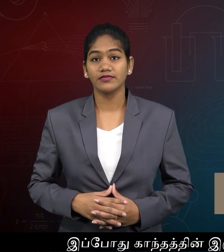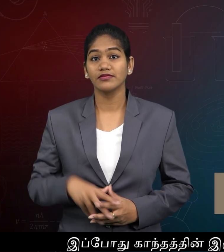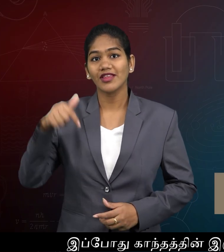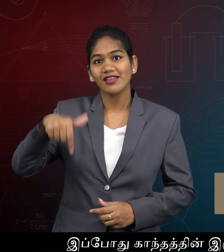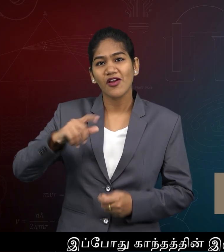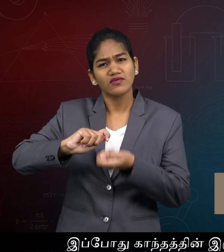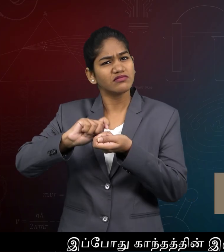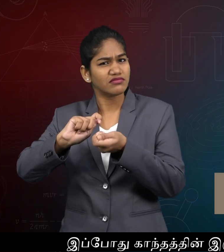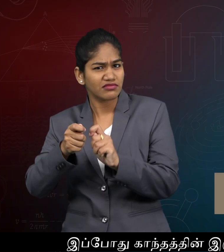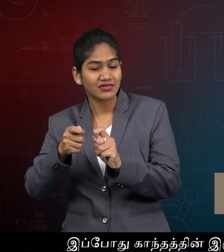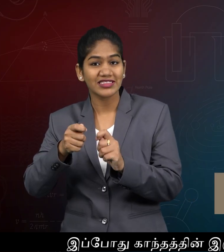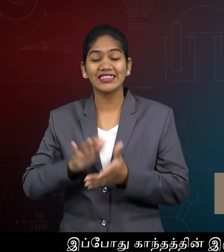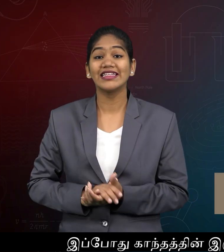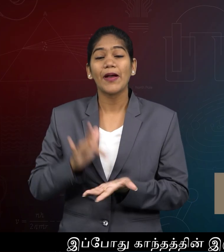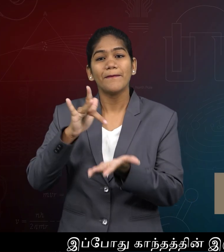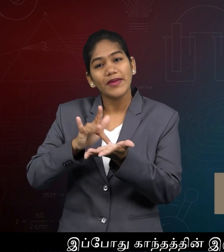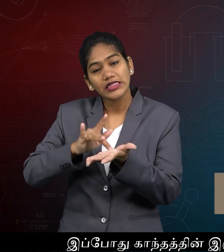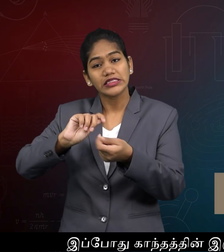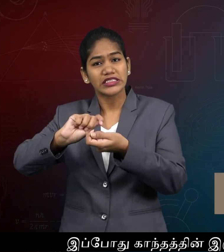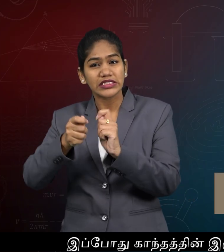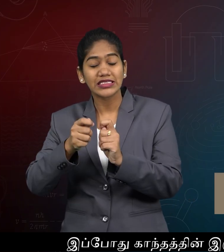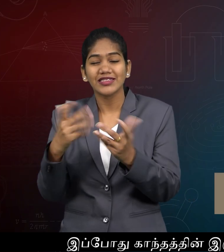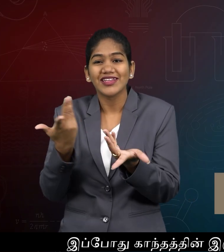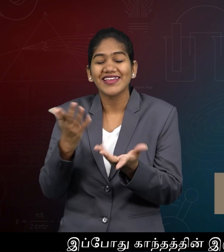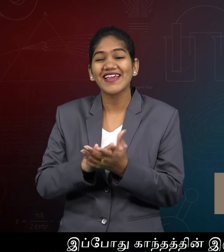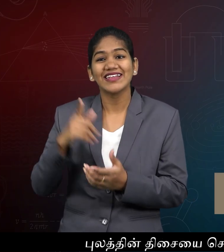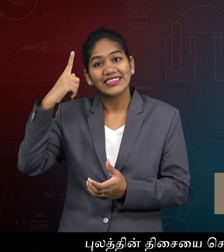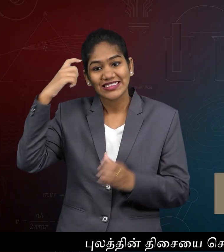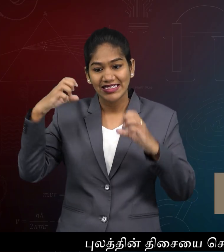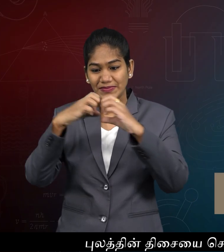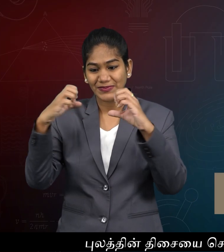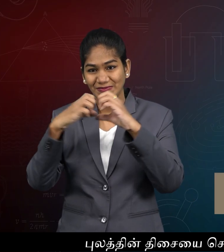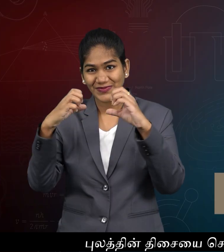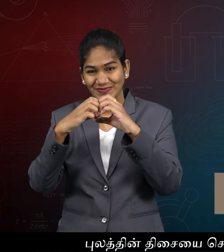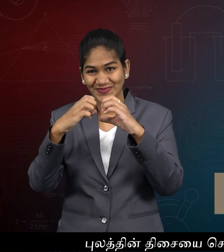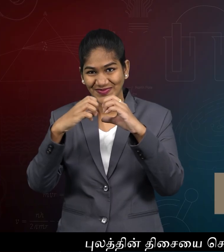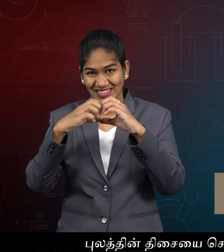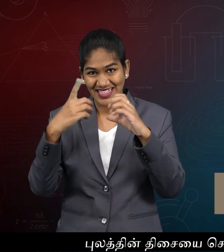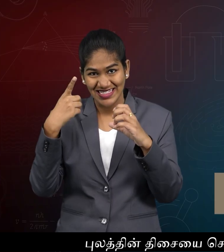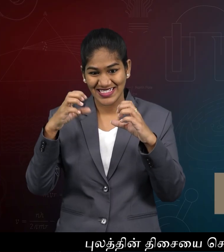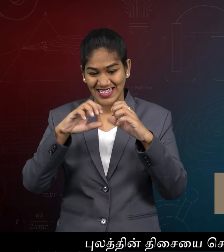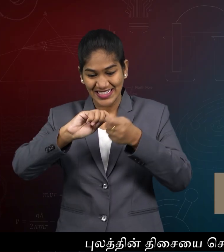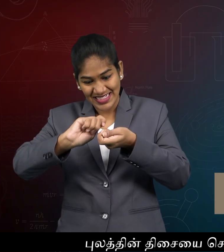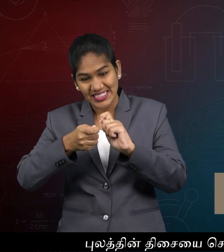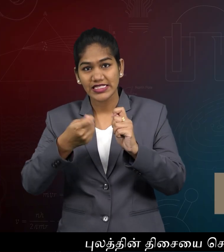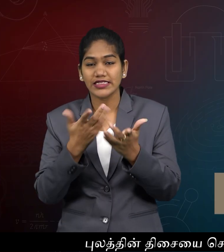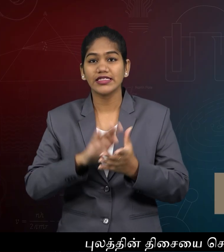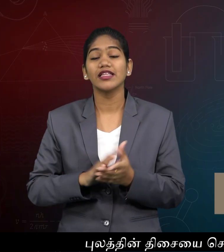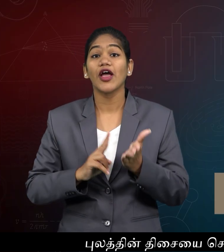இப்போது காந்தத்தின் இரு துருவங்களை மாற்றுவதின் மூலம் புலத்தின் திசையை செங்குத்தாக கீழ்நோக்கி மாற்றவும்.